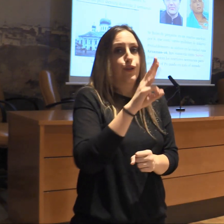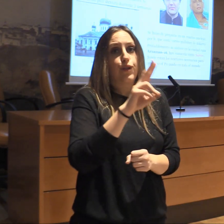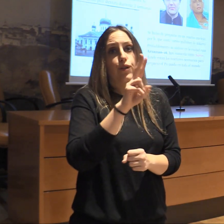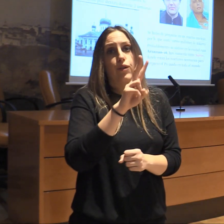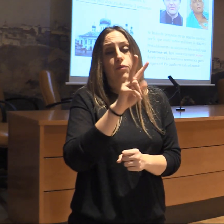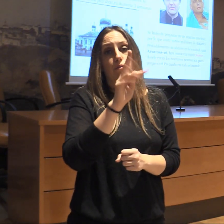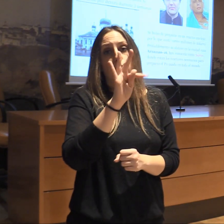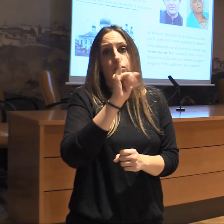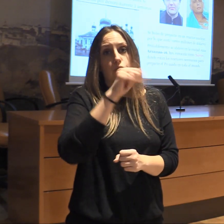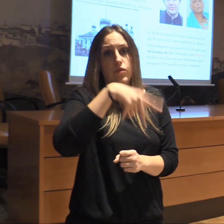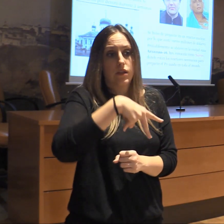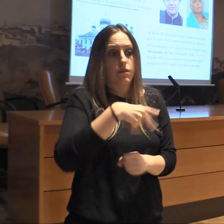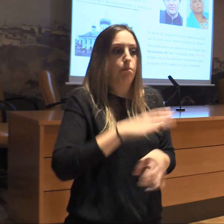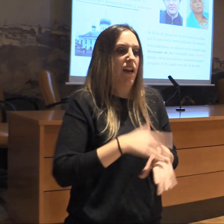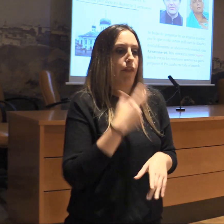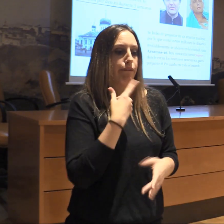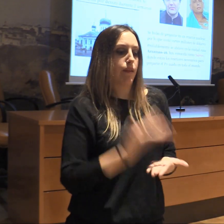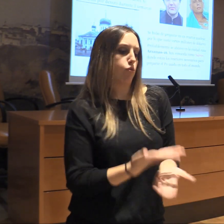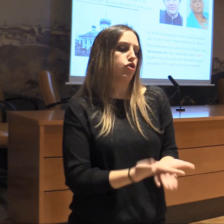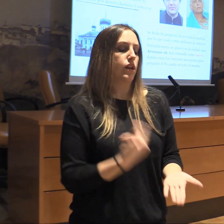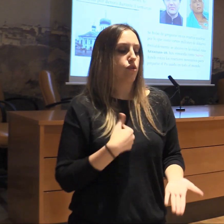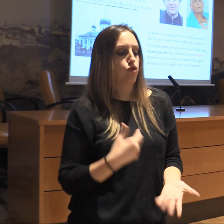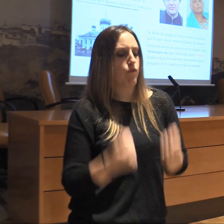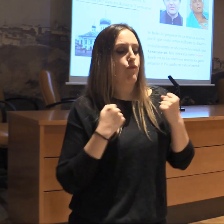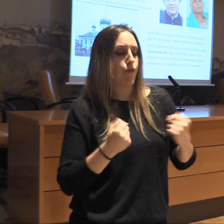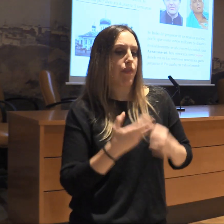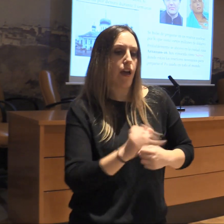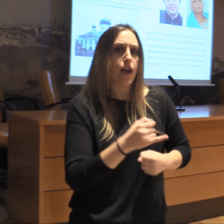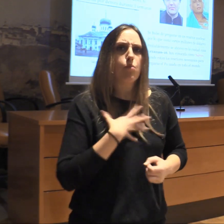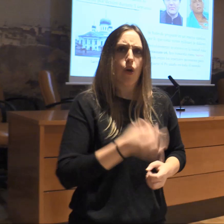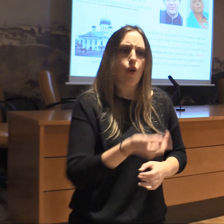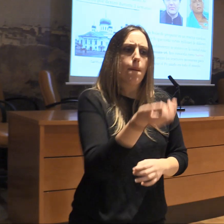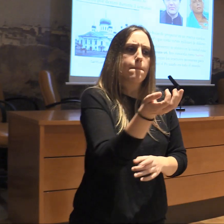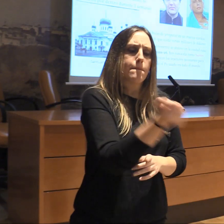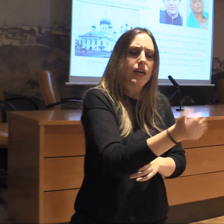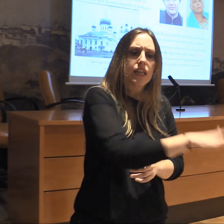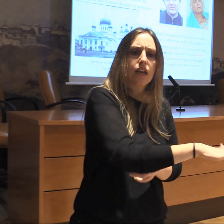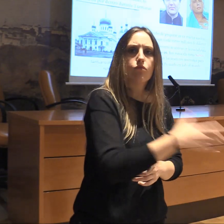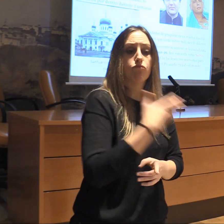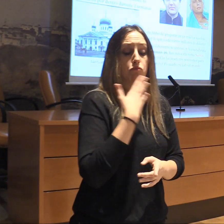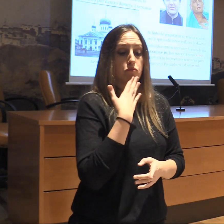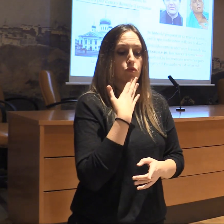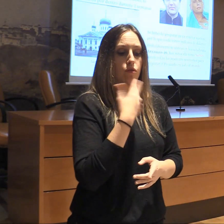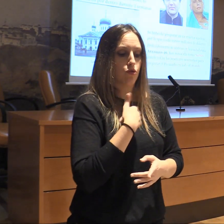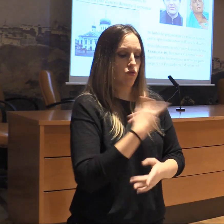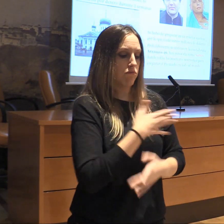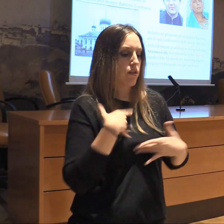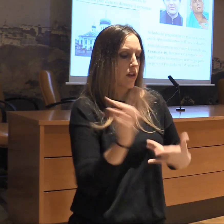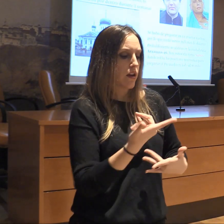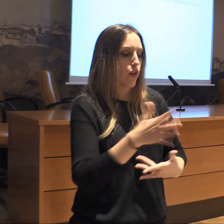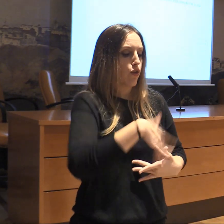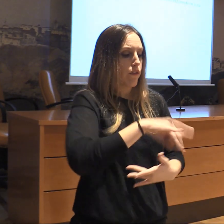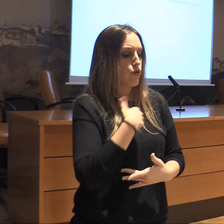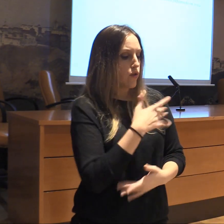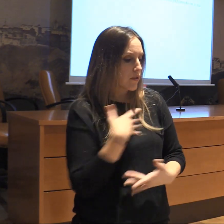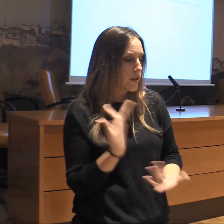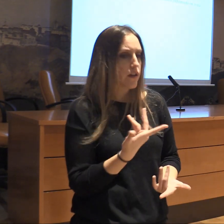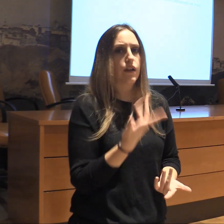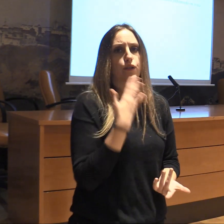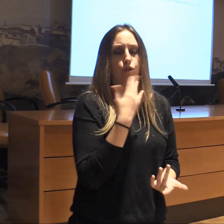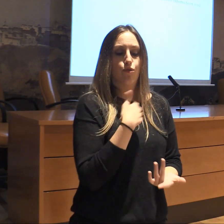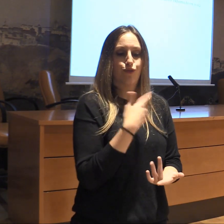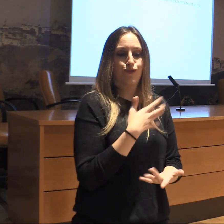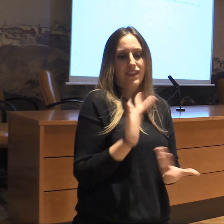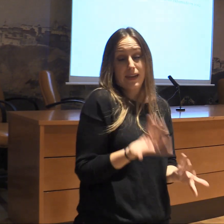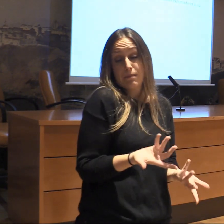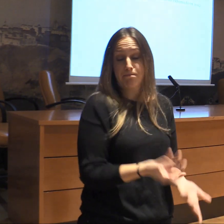dar una muestra de su fuerza, de su poderío, de que podía matar como quisiera, donde y cuando quisiera a sus enemigos.